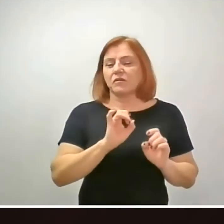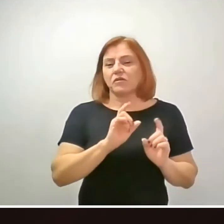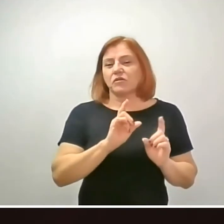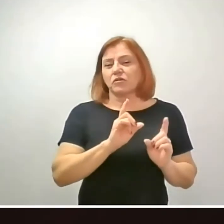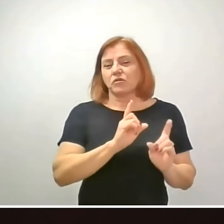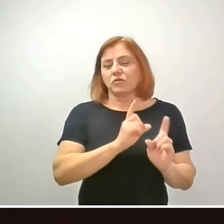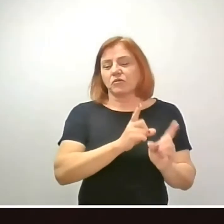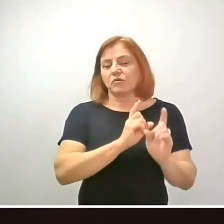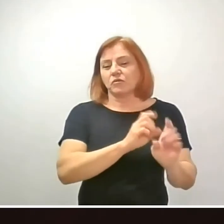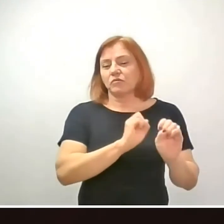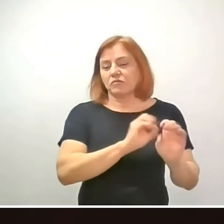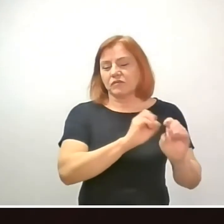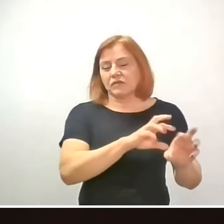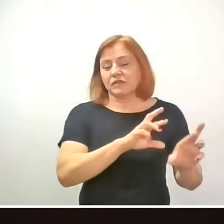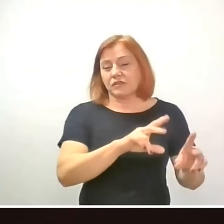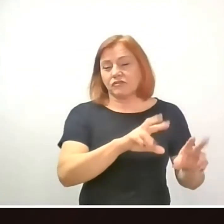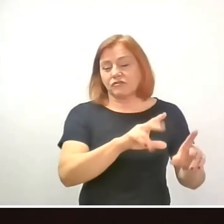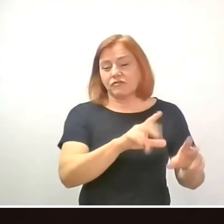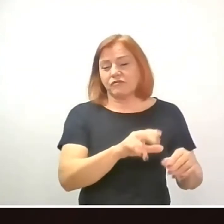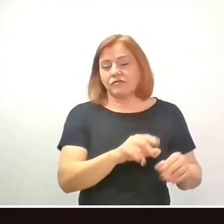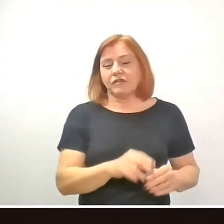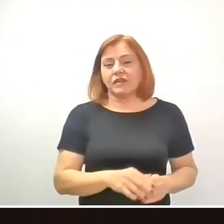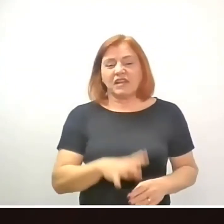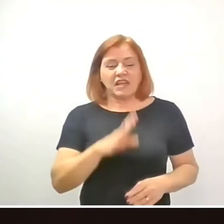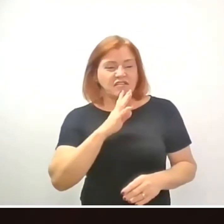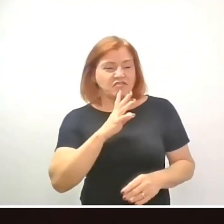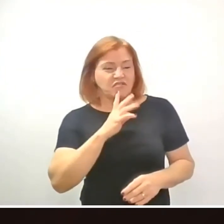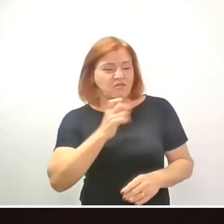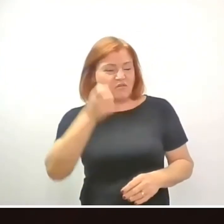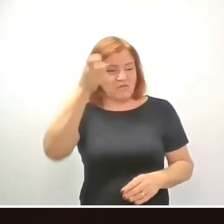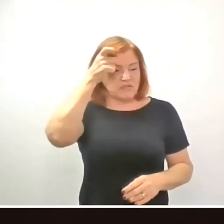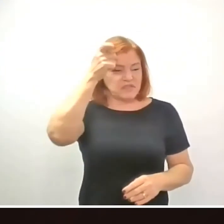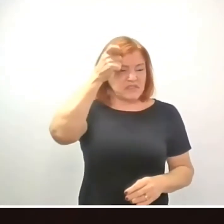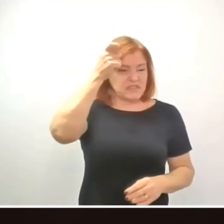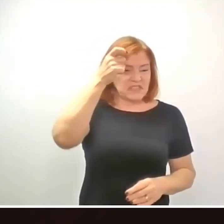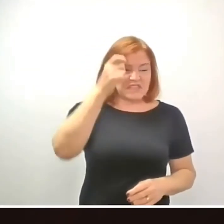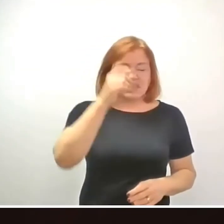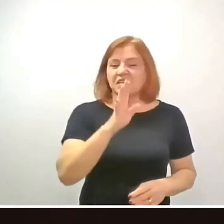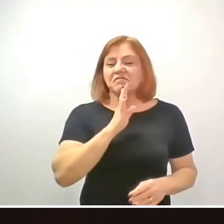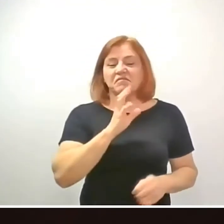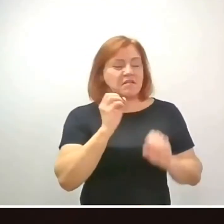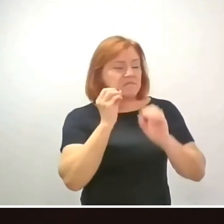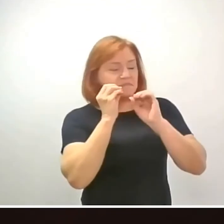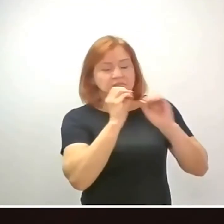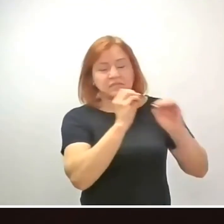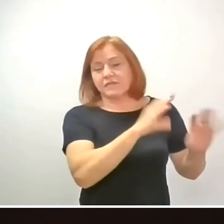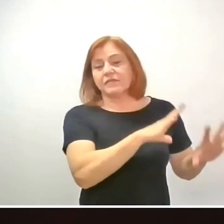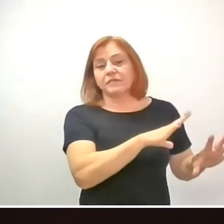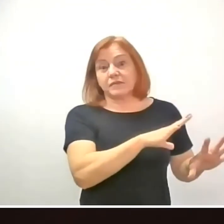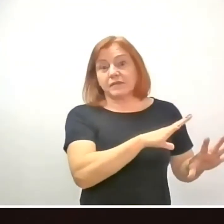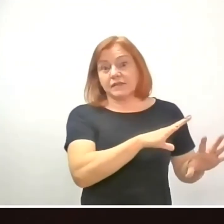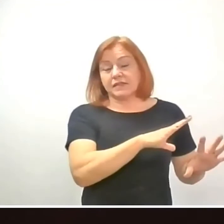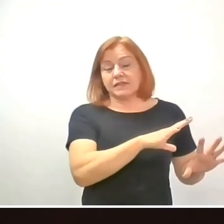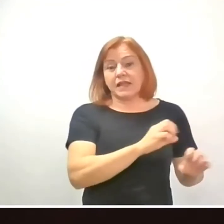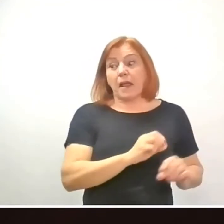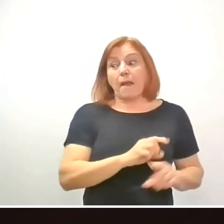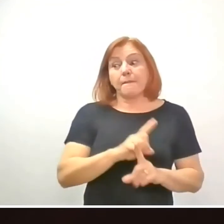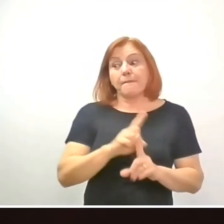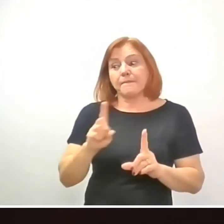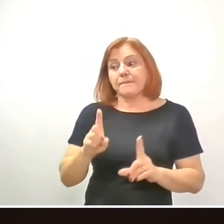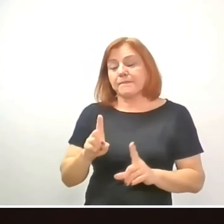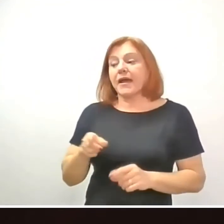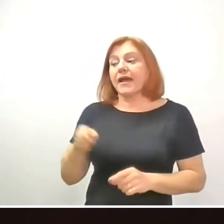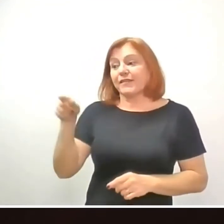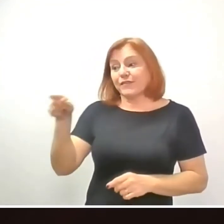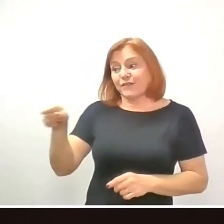de Satanás. Outra carga não jogarei sobre vós, tão somente conservai o que tendes até